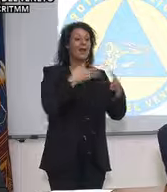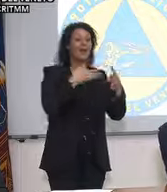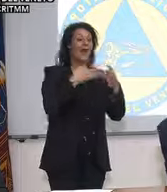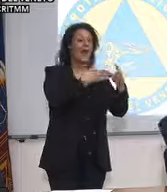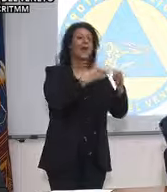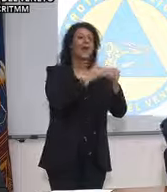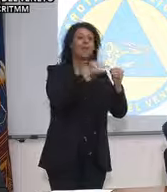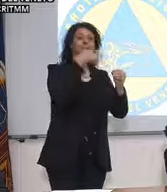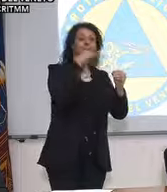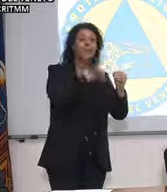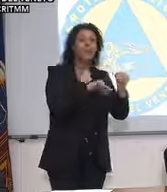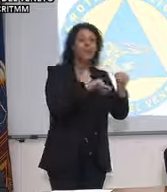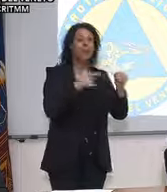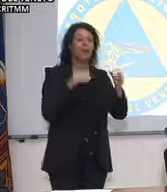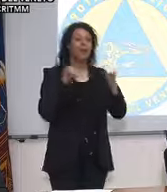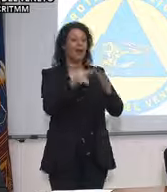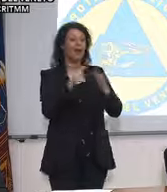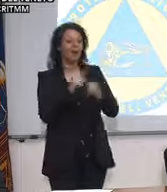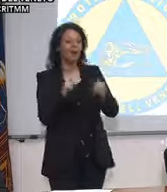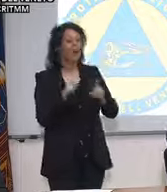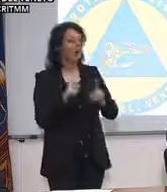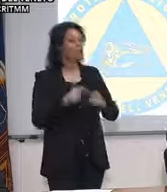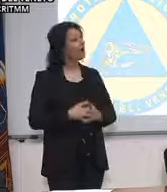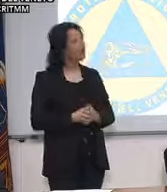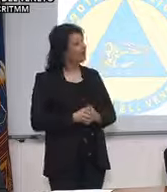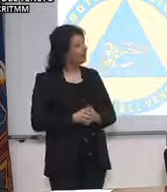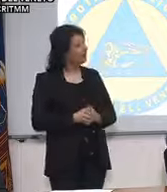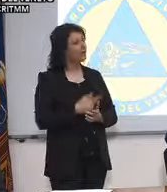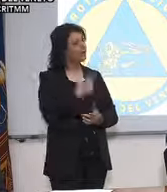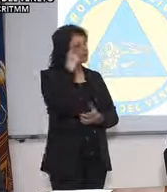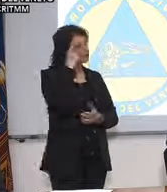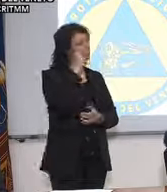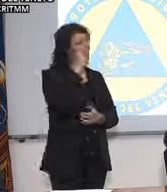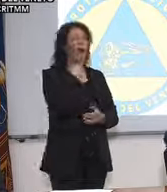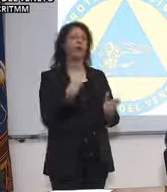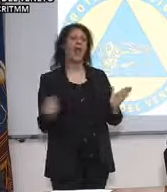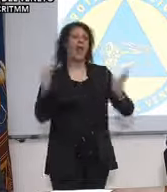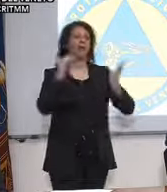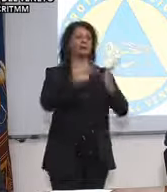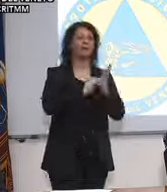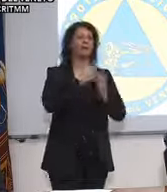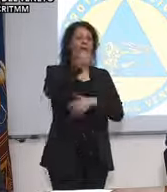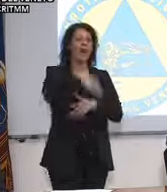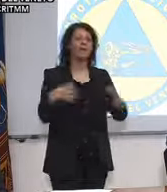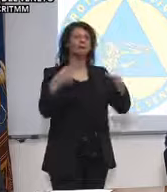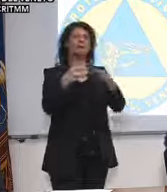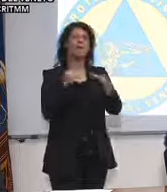firmarlo, aggiungo l'aeroplano. Anche un'ultimissima cosa. Sono centrale di aerei.